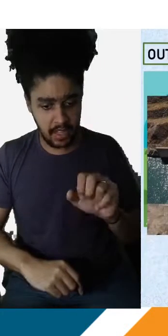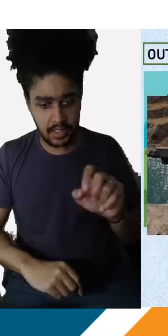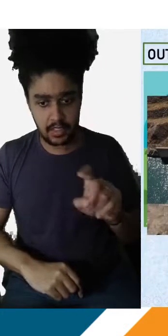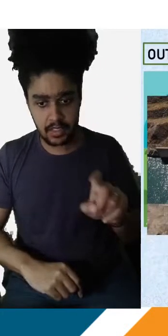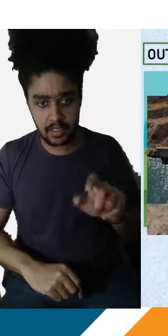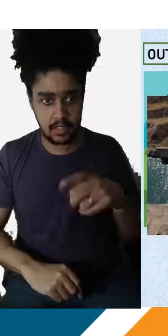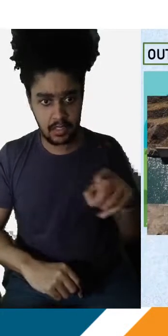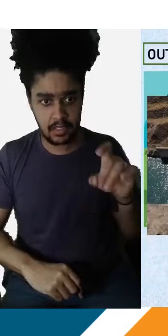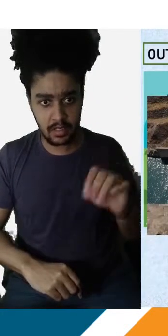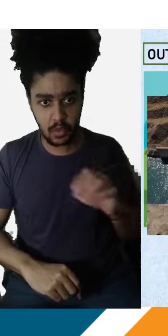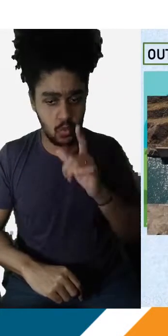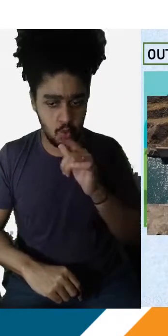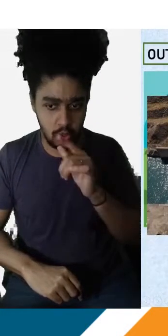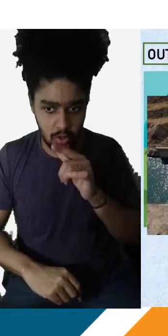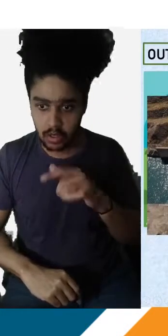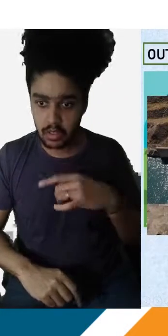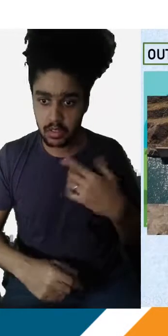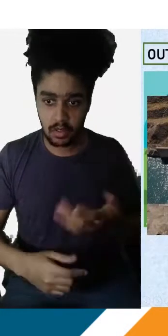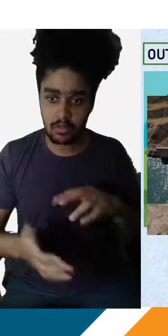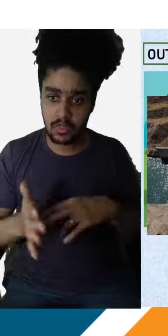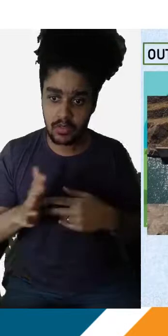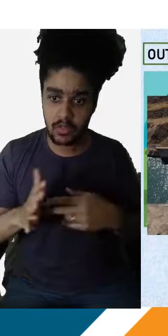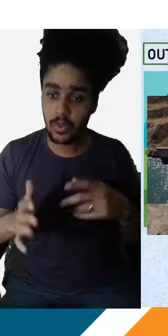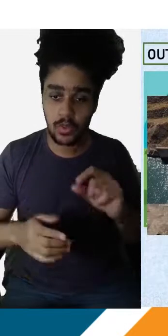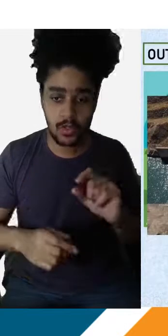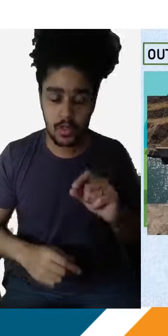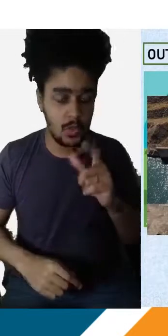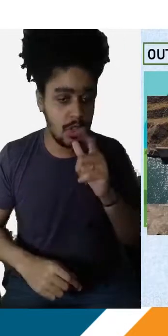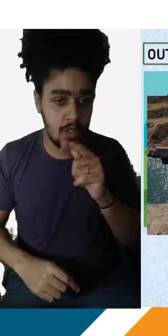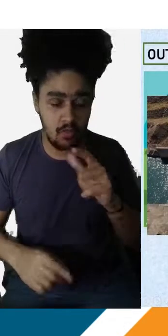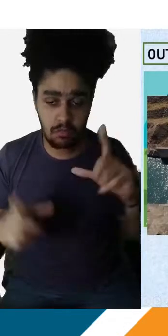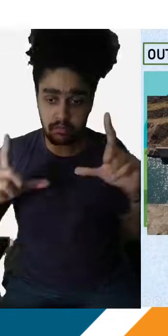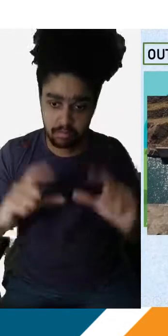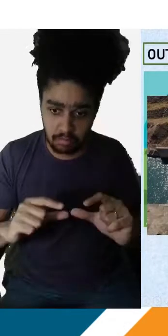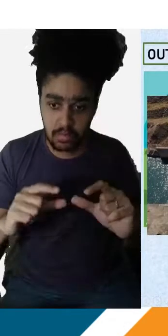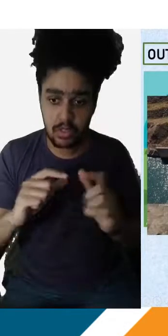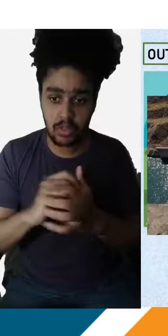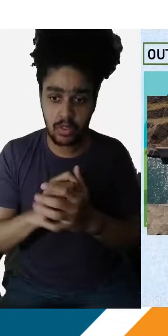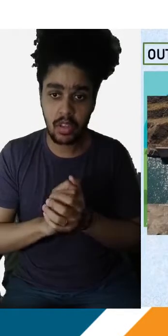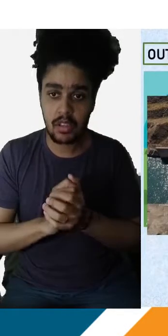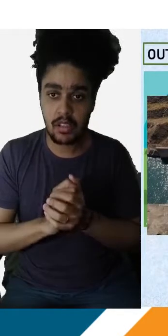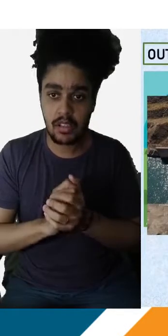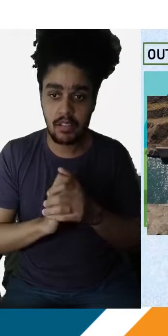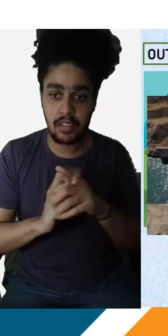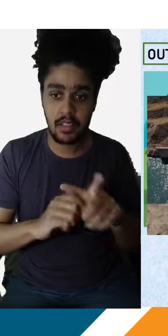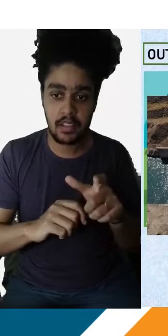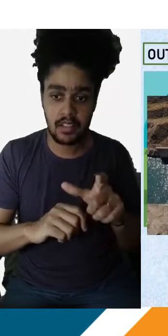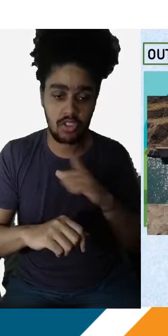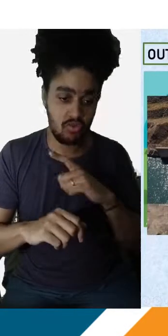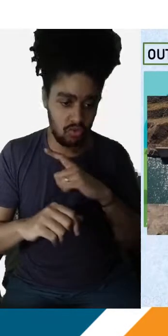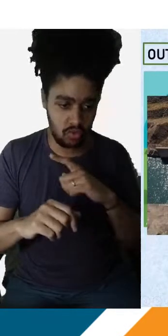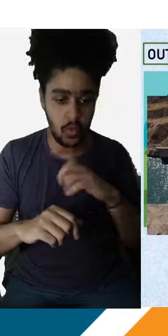rio. Ou seja, o rio ele se torna menor, porque ele tinha um